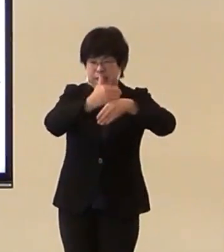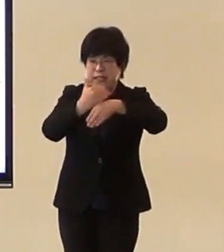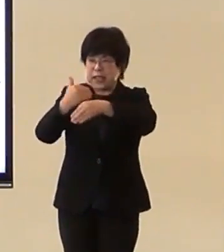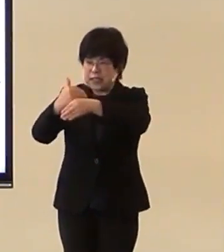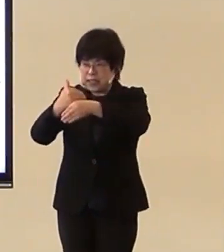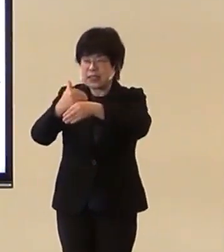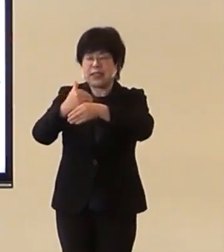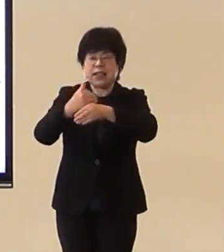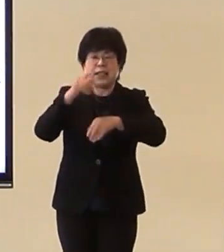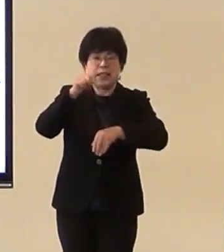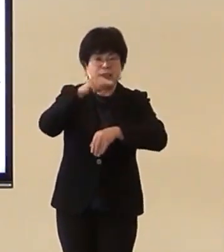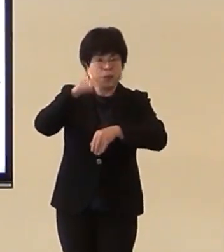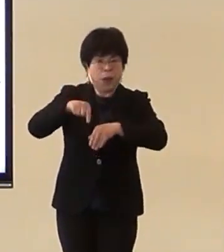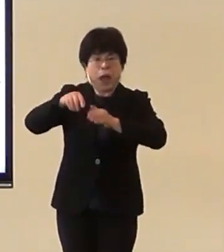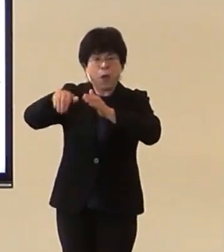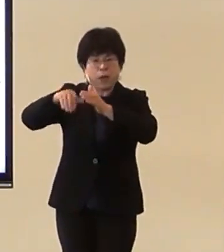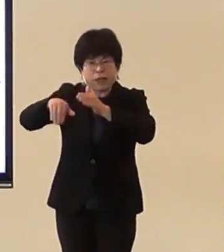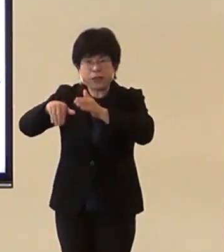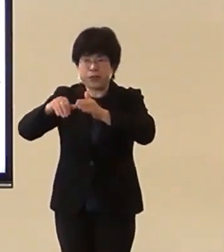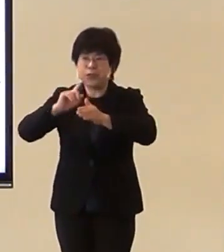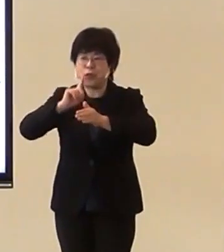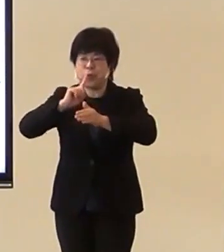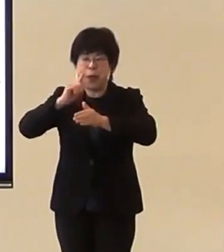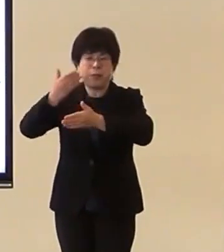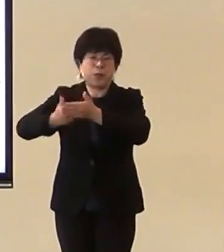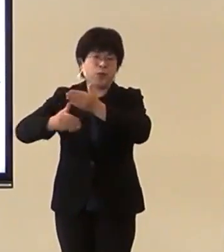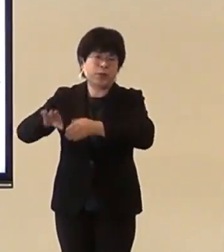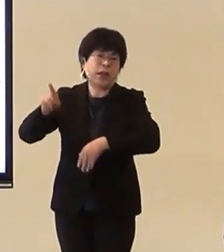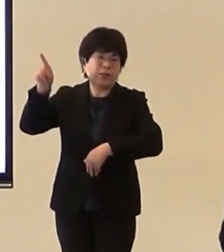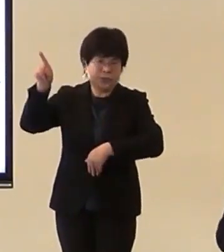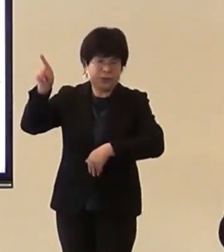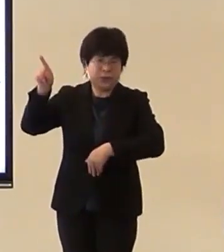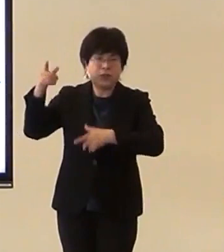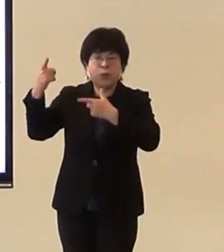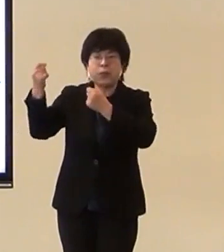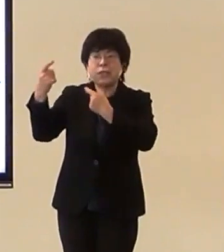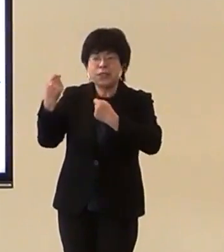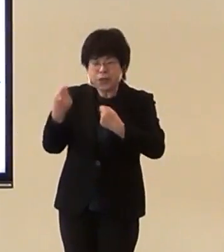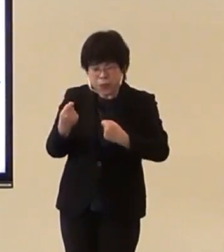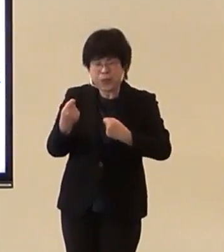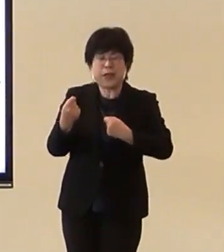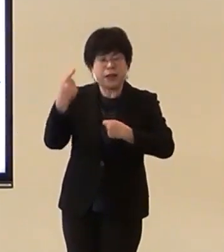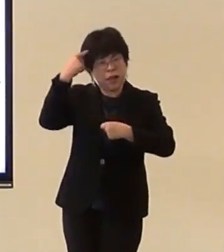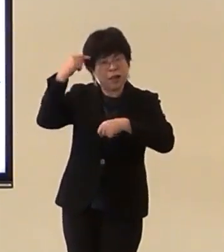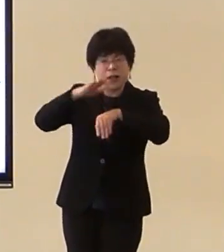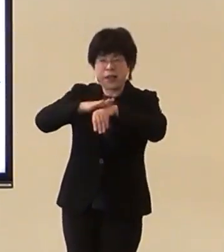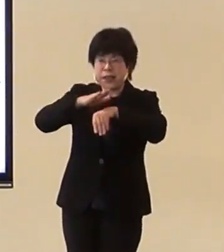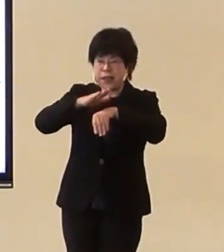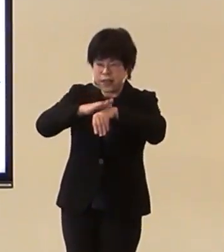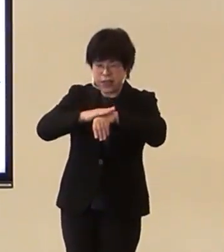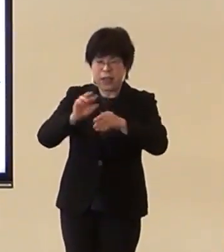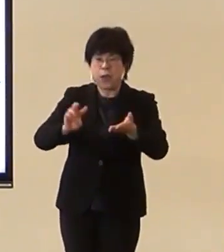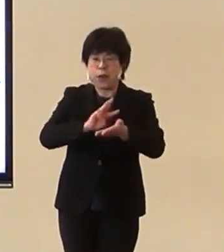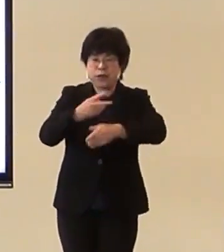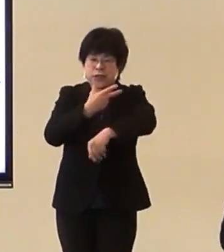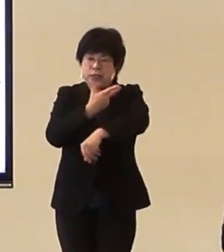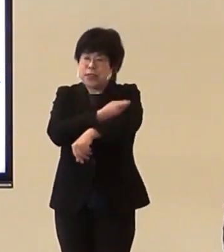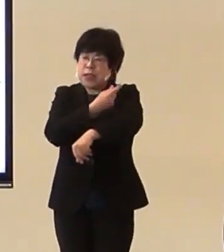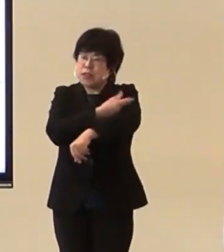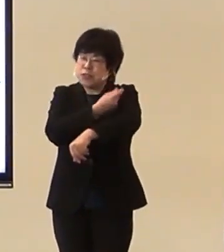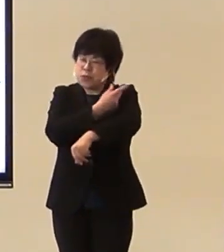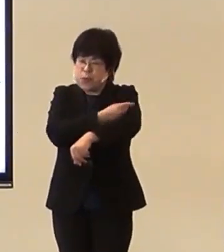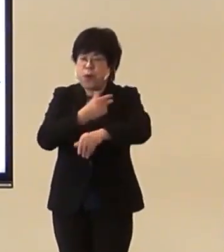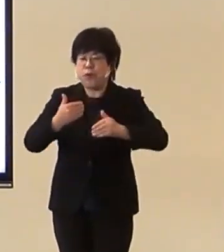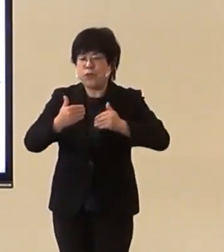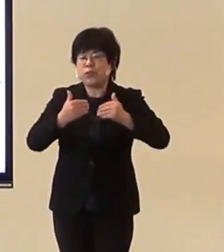自分元としてですね、このワクチン接種事業にそれぞれの役割を発揮をしていただくようにこれからそういう